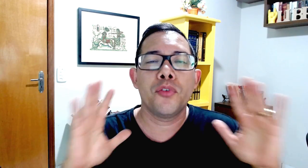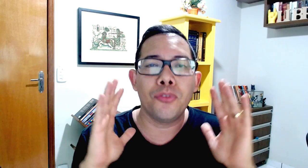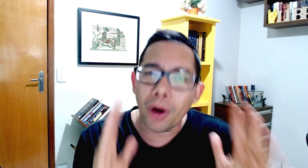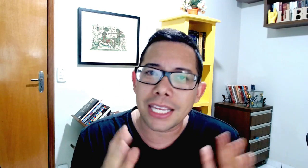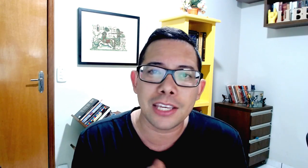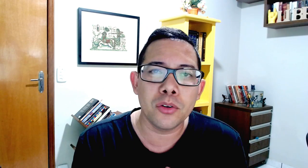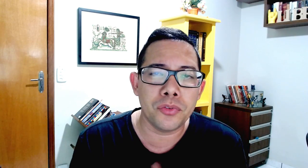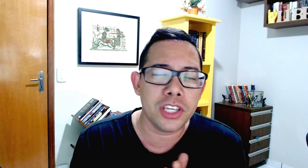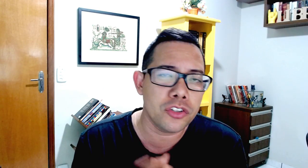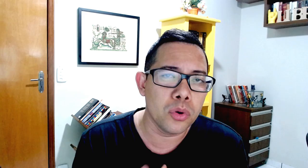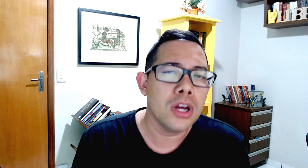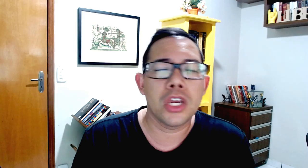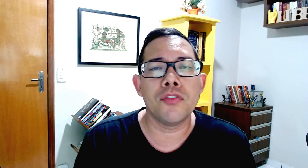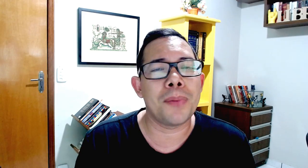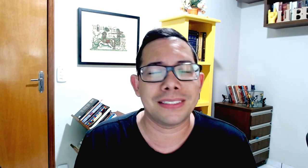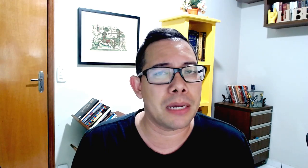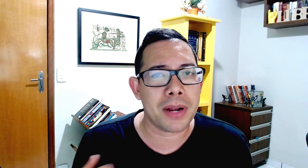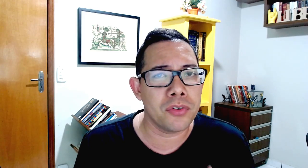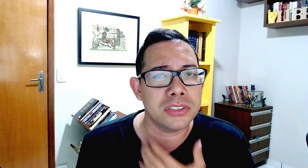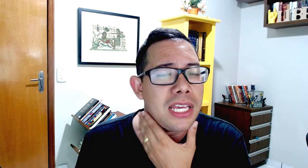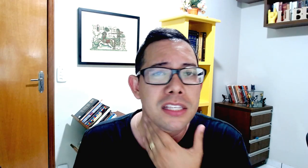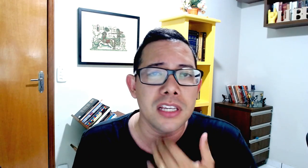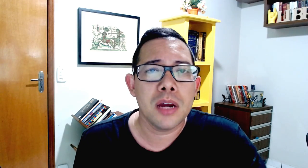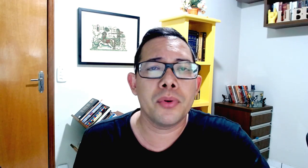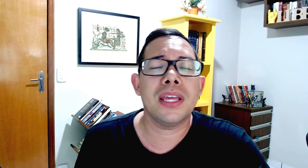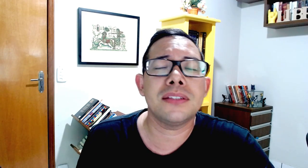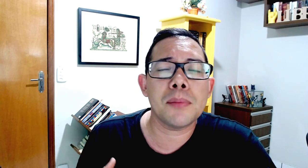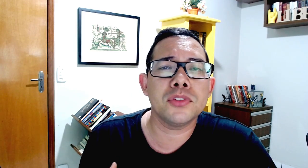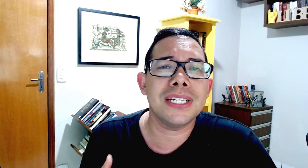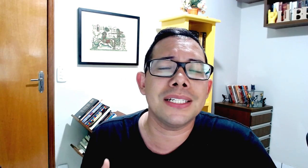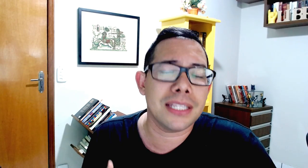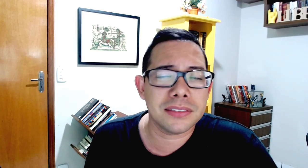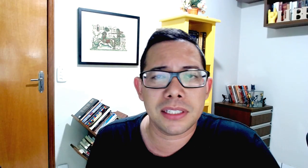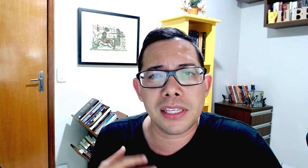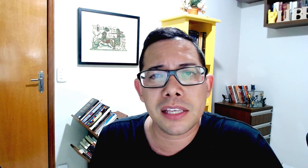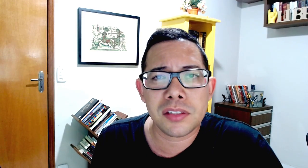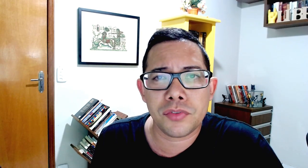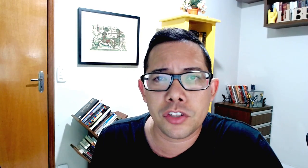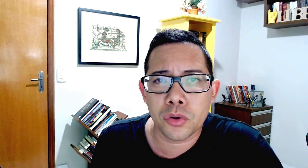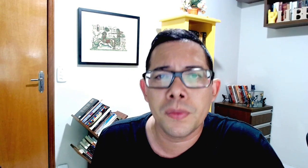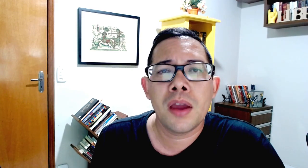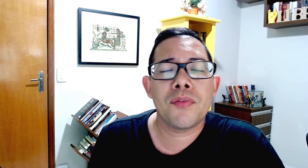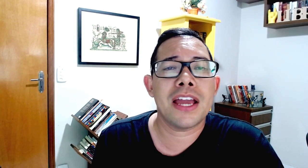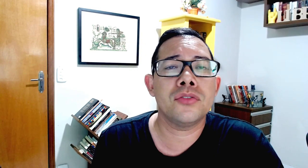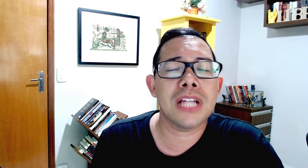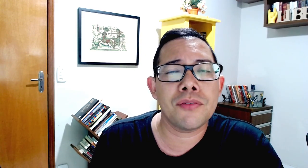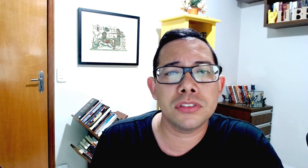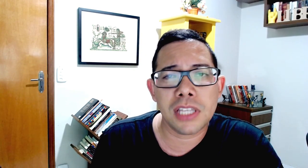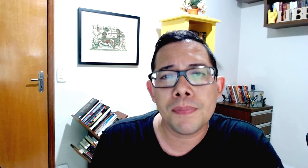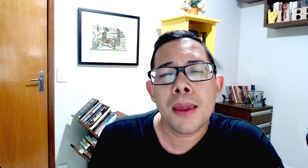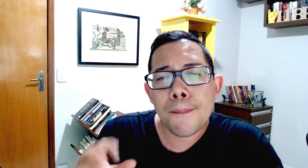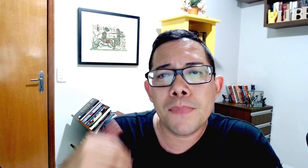pote aqui no vídeo que eu vou passar para vocês porque temos certeza que esse vídeo vai ajudar você